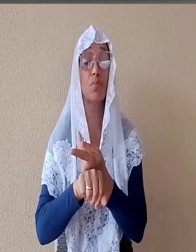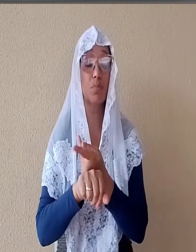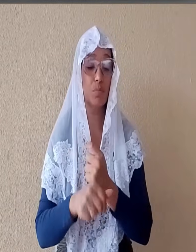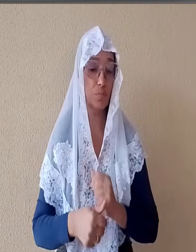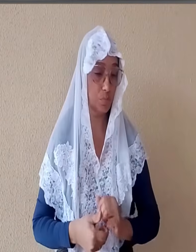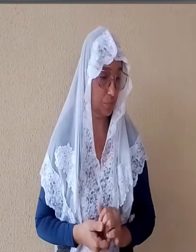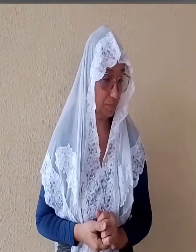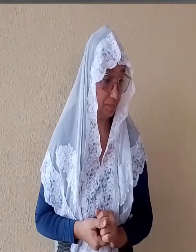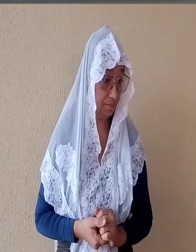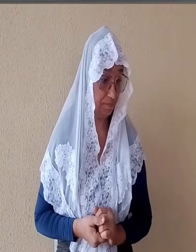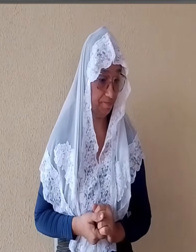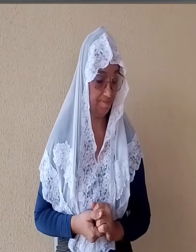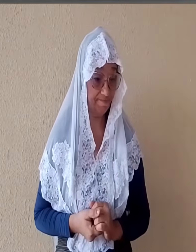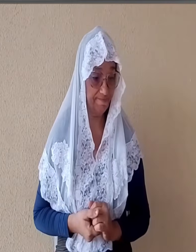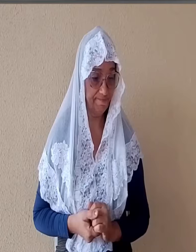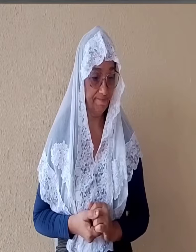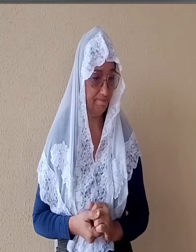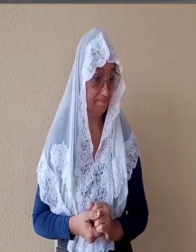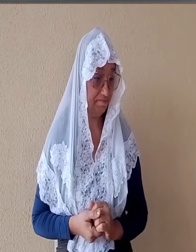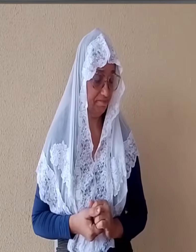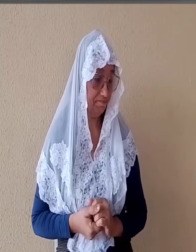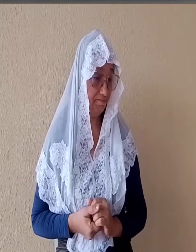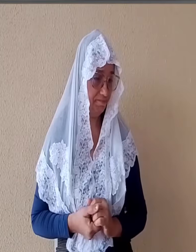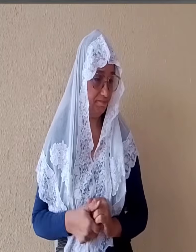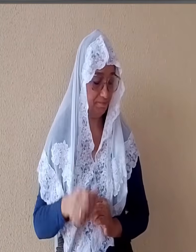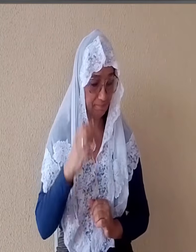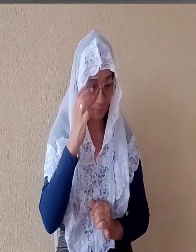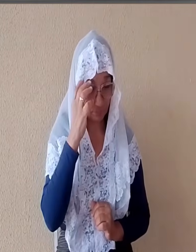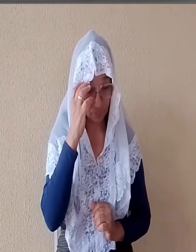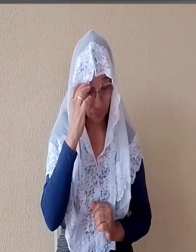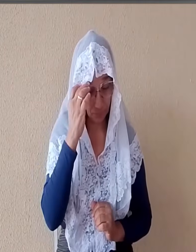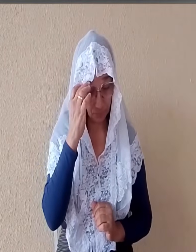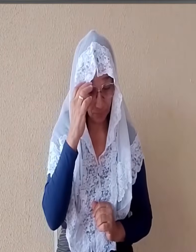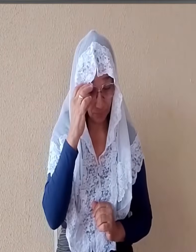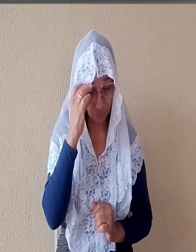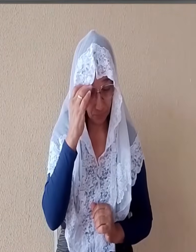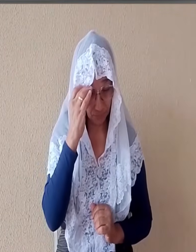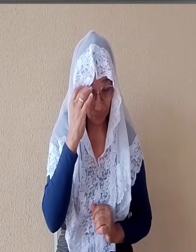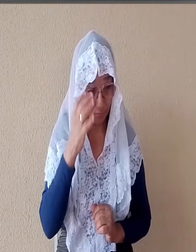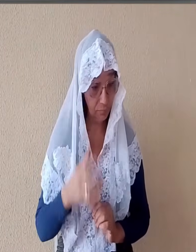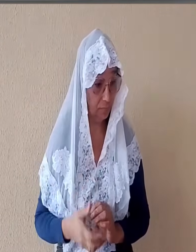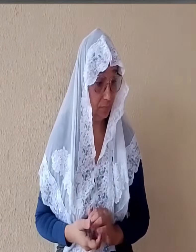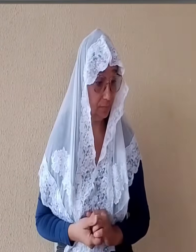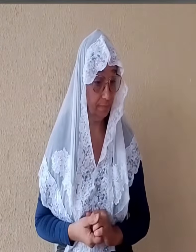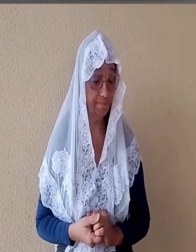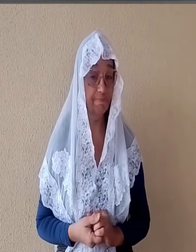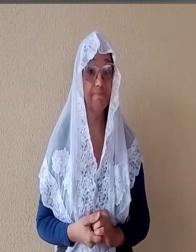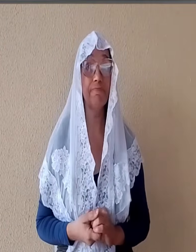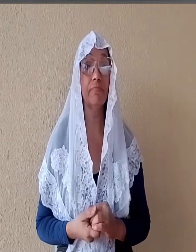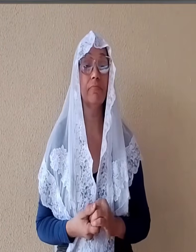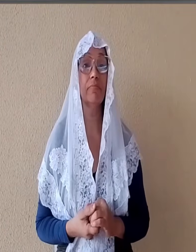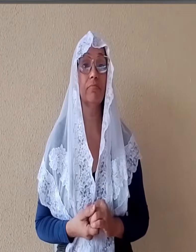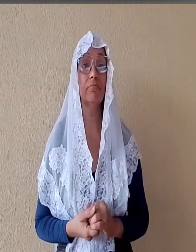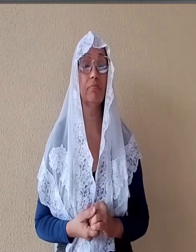Eu acredito... O livro de Josué, que Josué...